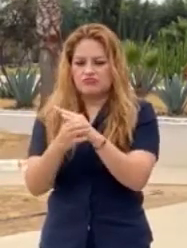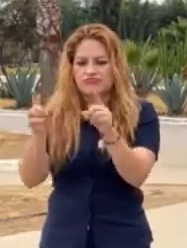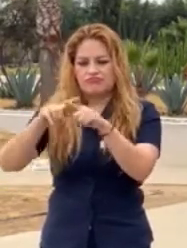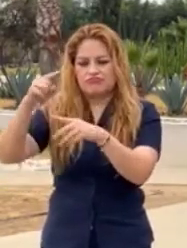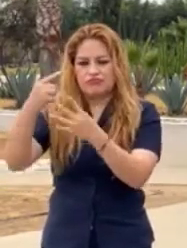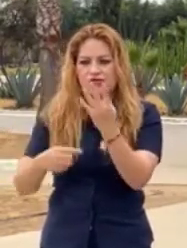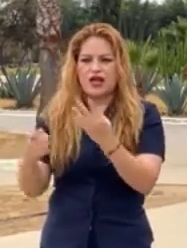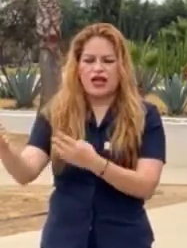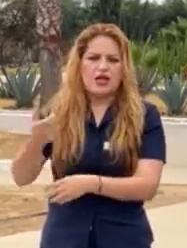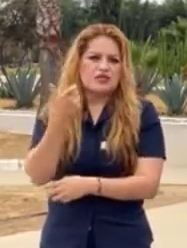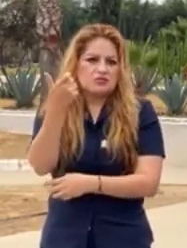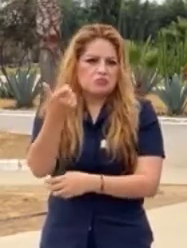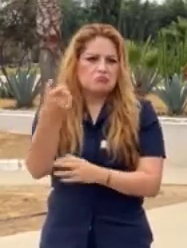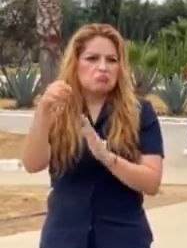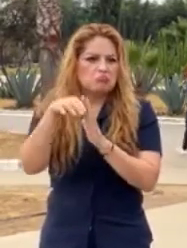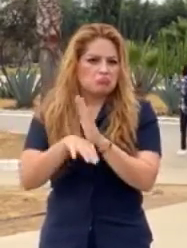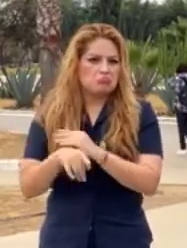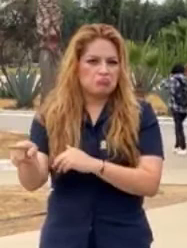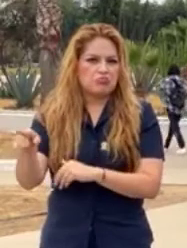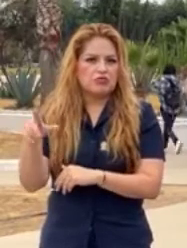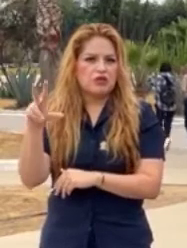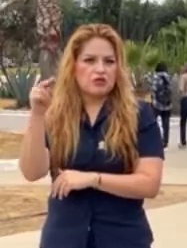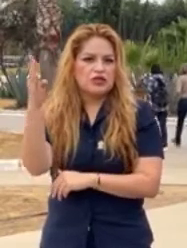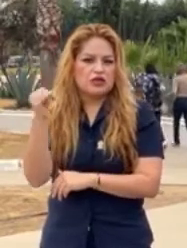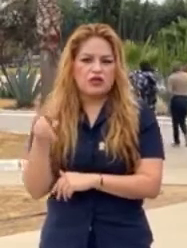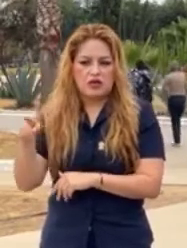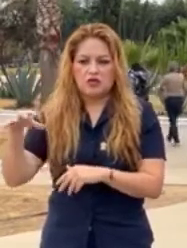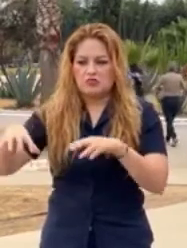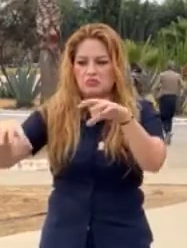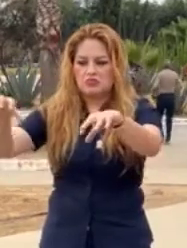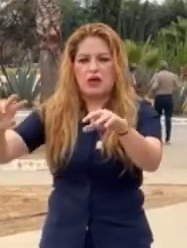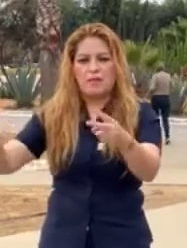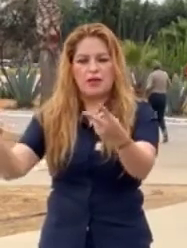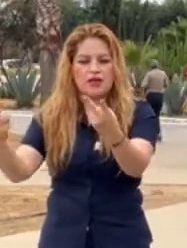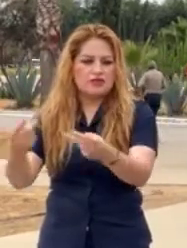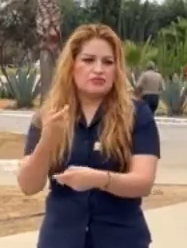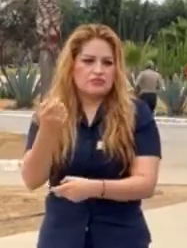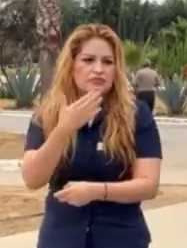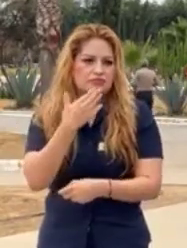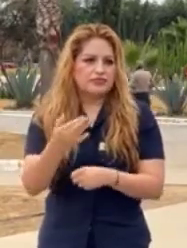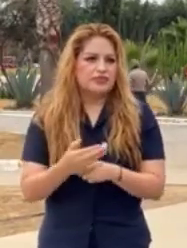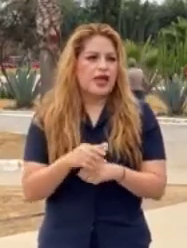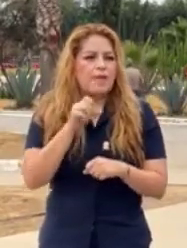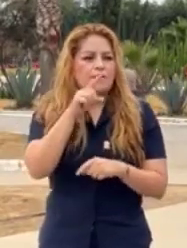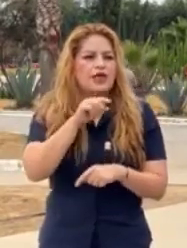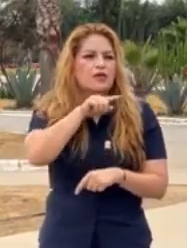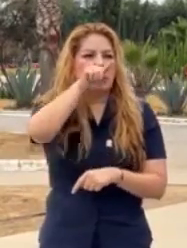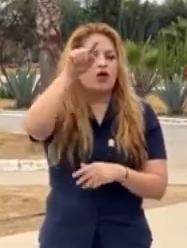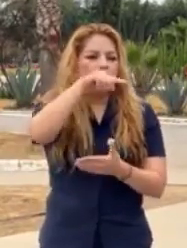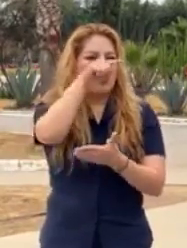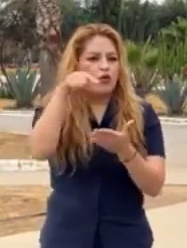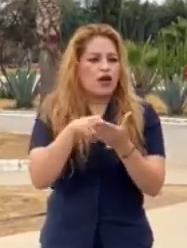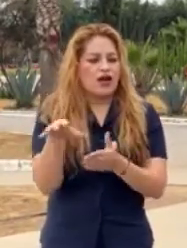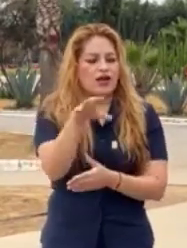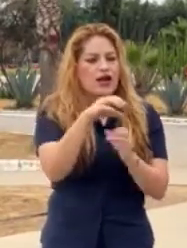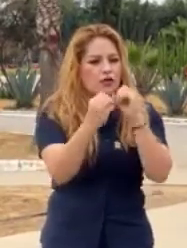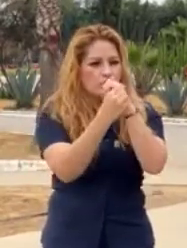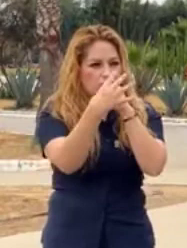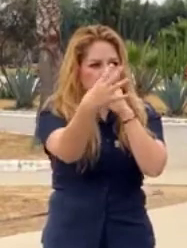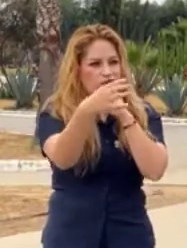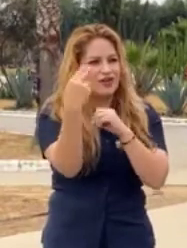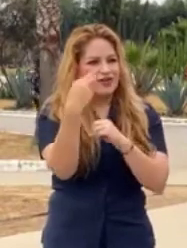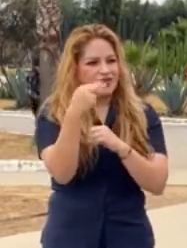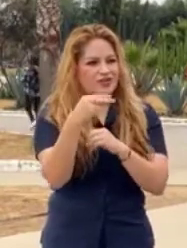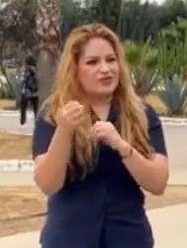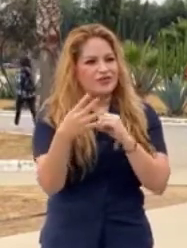del 89, igual que el tianguis acá de Los Globos. Ahí también es muy tradicional ir los domingos